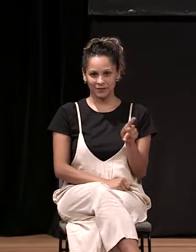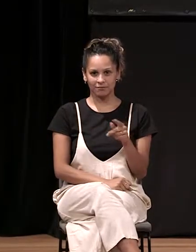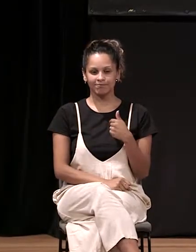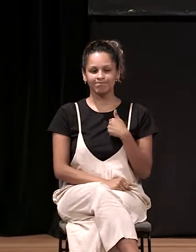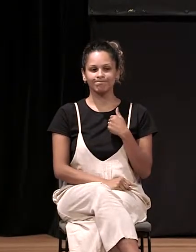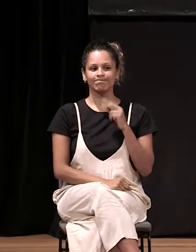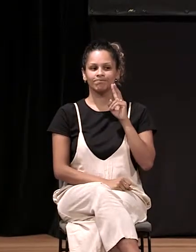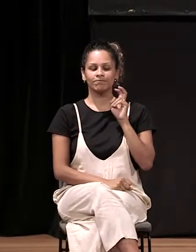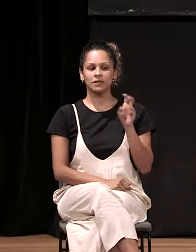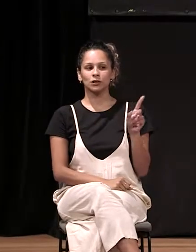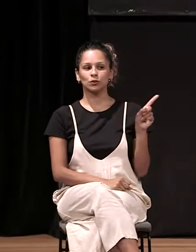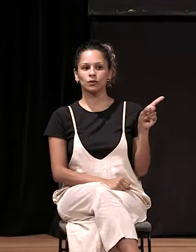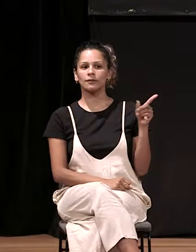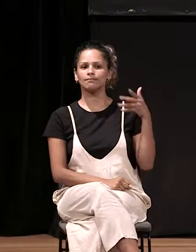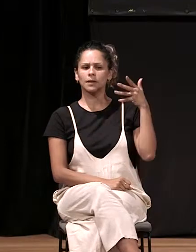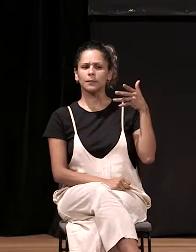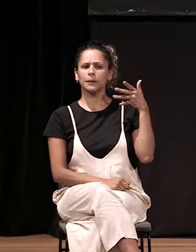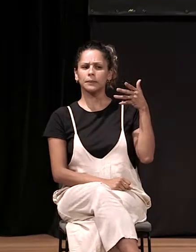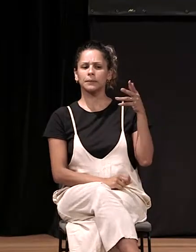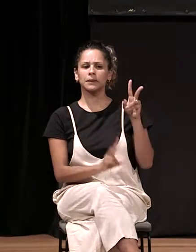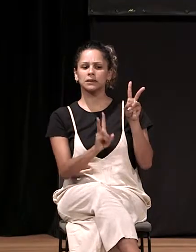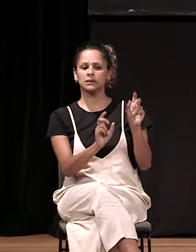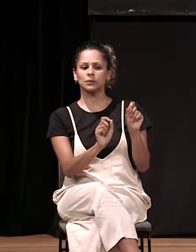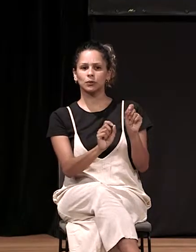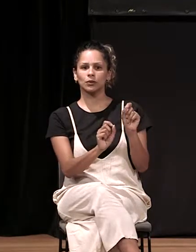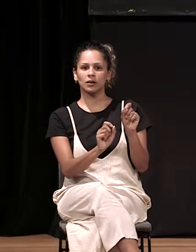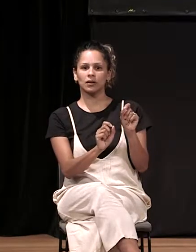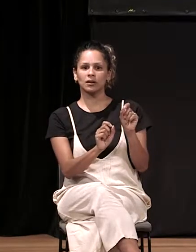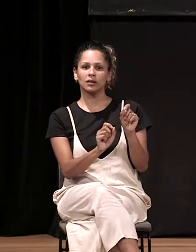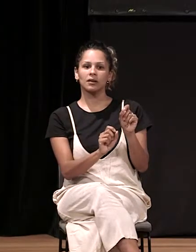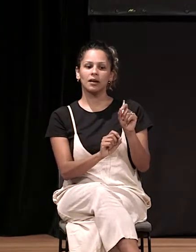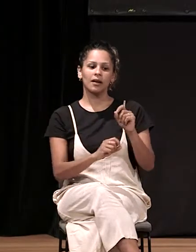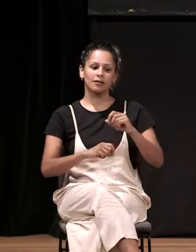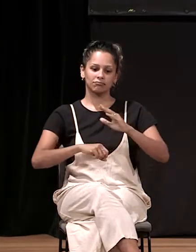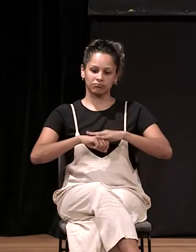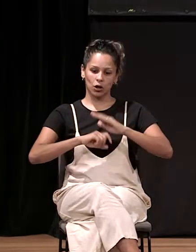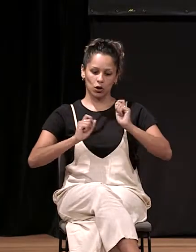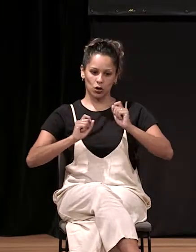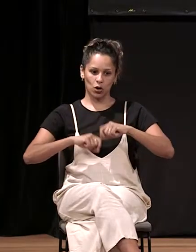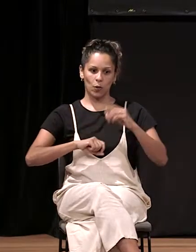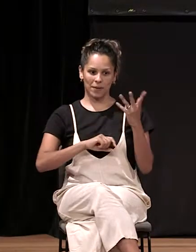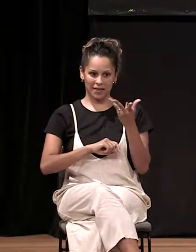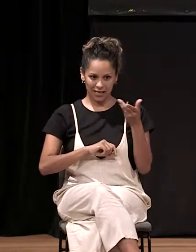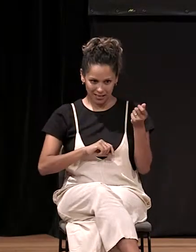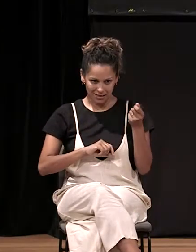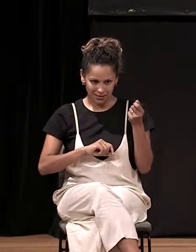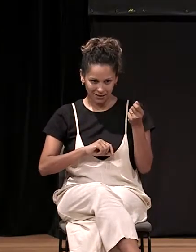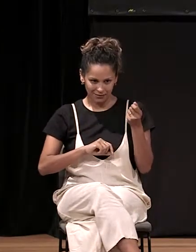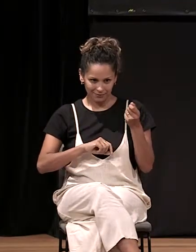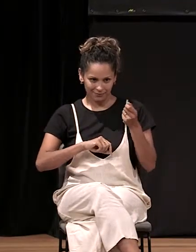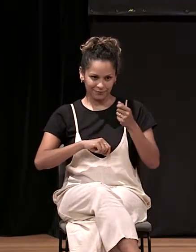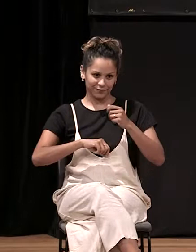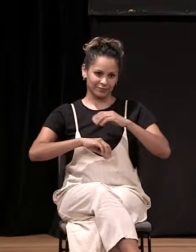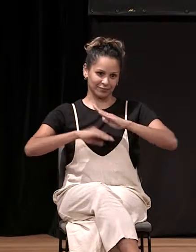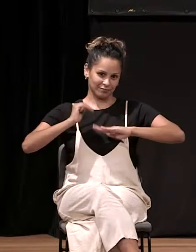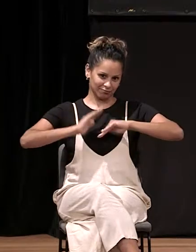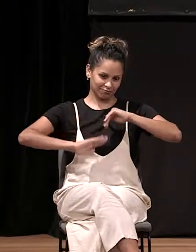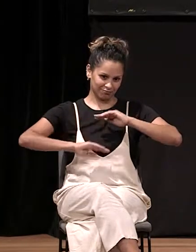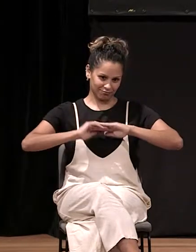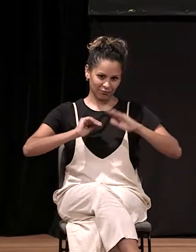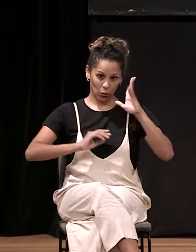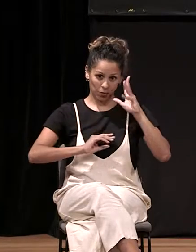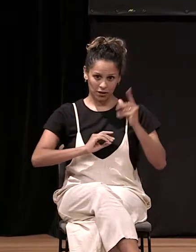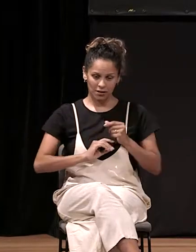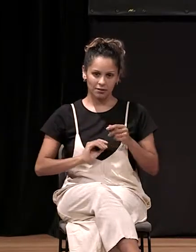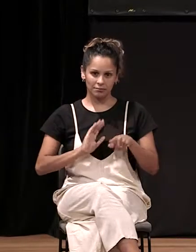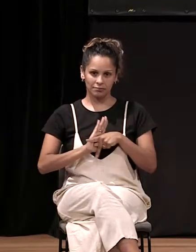questão que a colega tratou sobre a questão das competências socioemocionais. O quanto é um desafio trabalhar isso